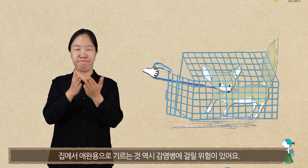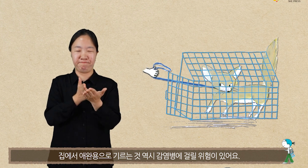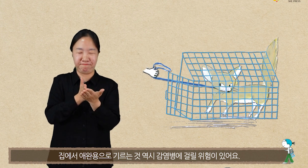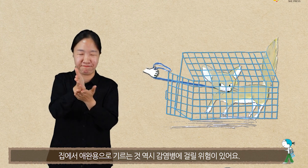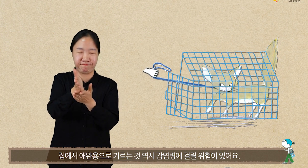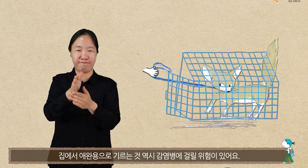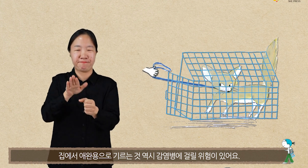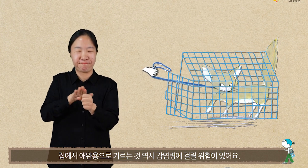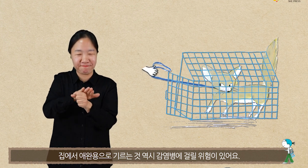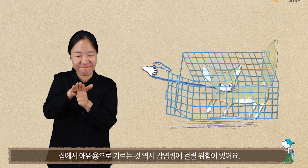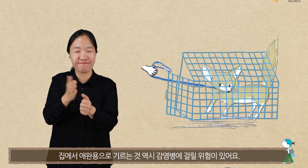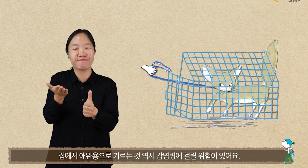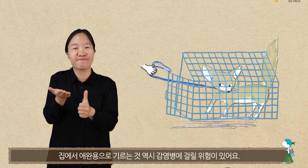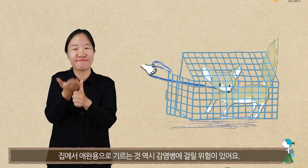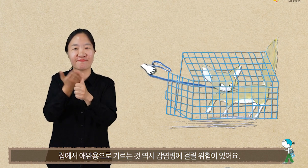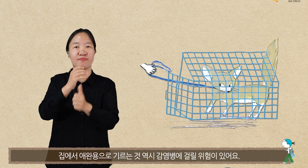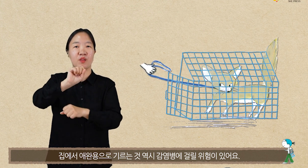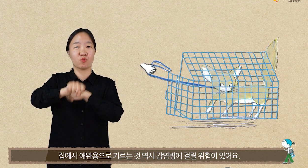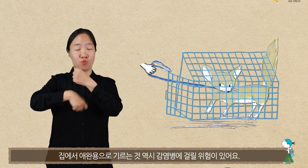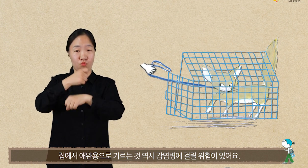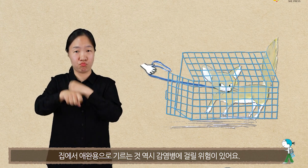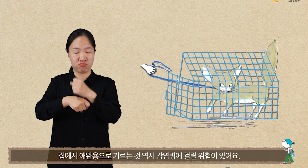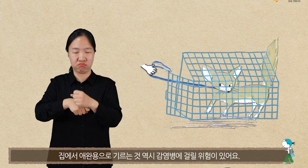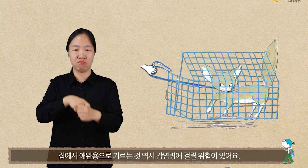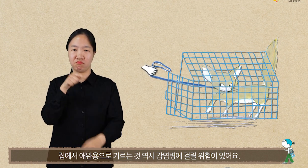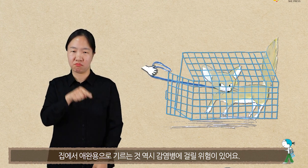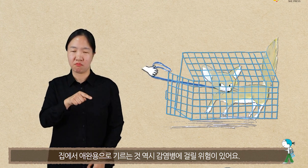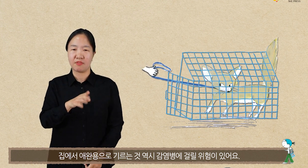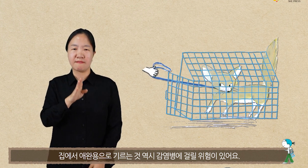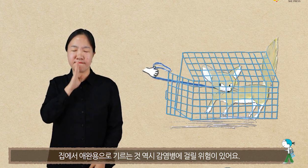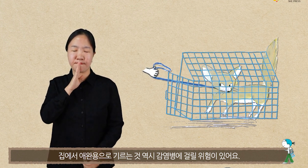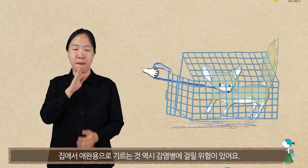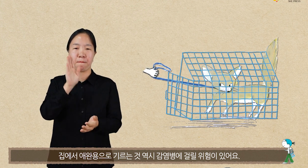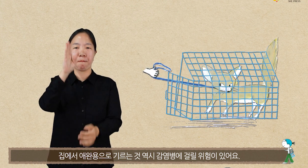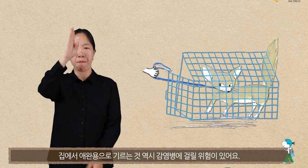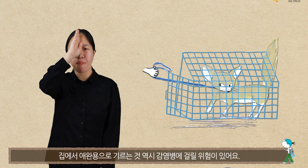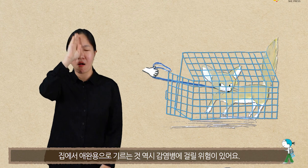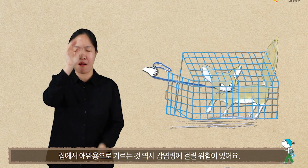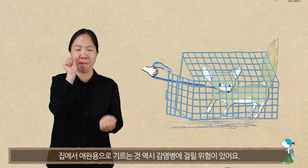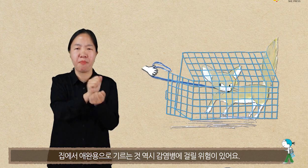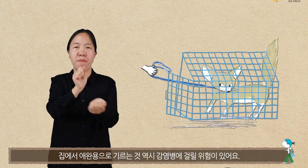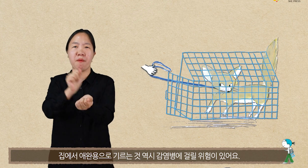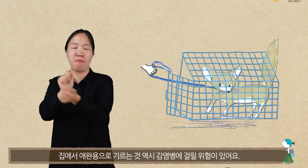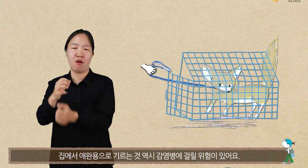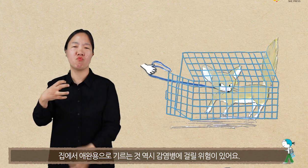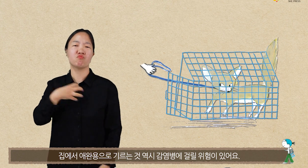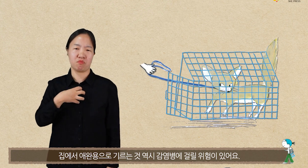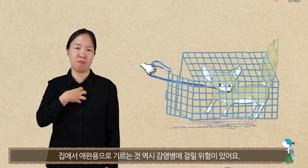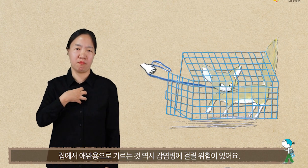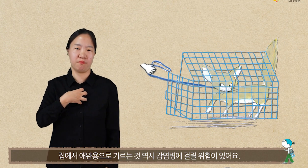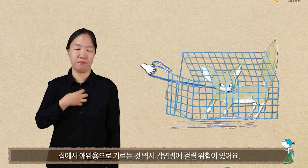집에서 애완용으로 기르는 것 역시 감염병에 걸릴 위험이 있어요.